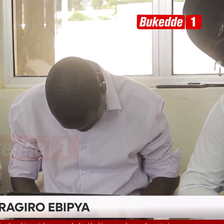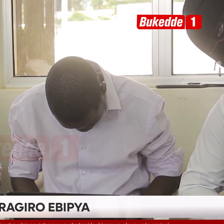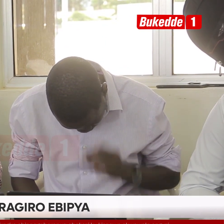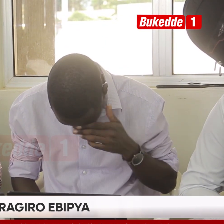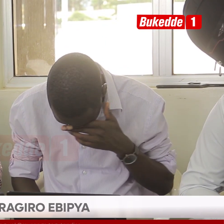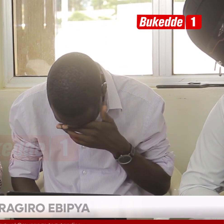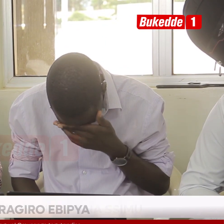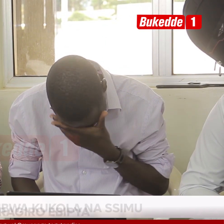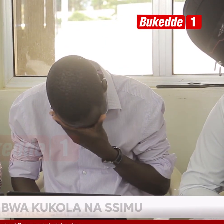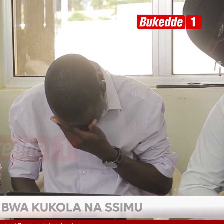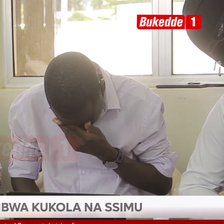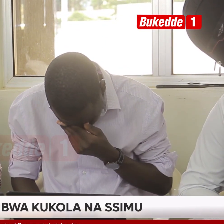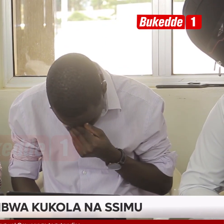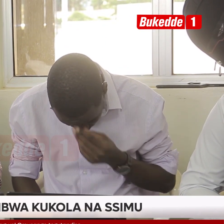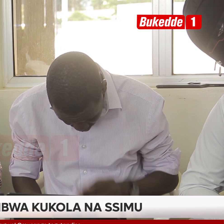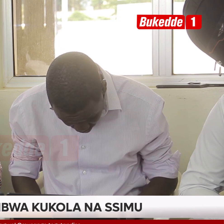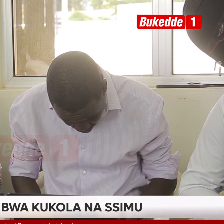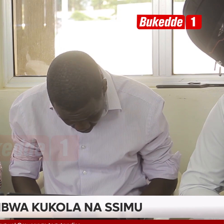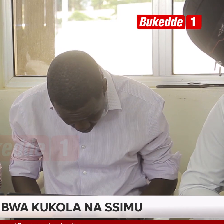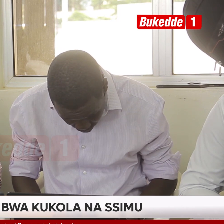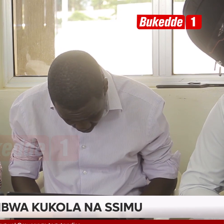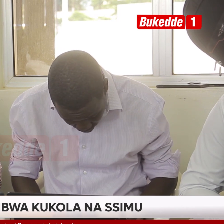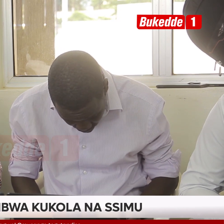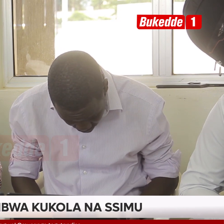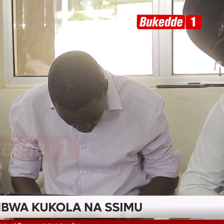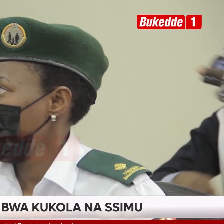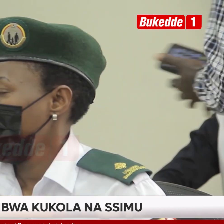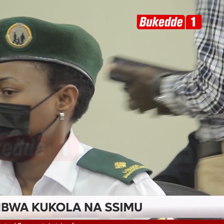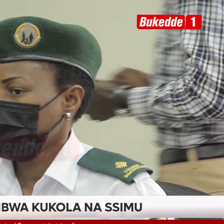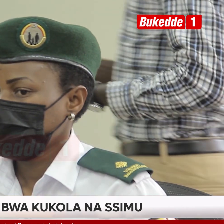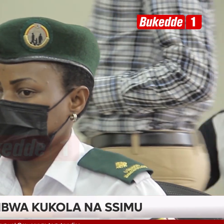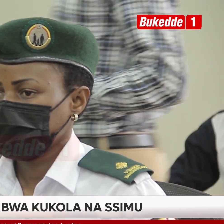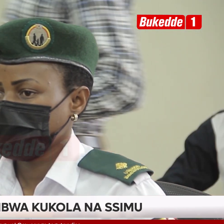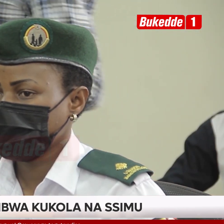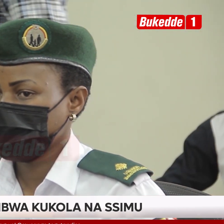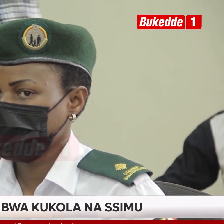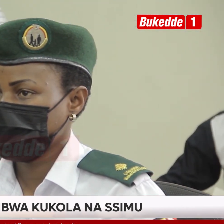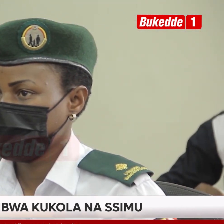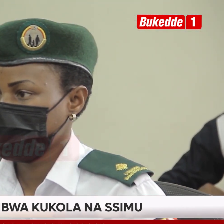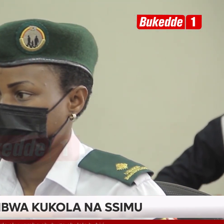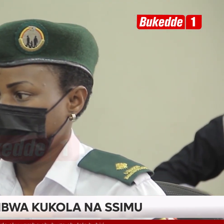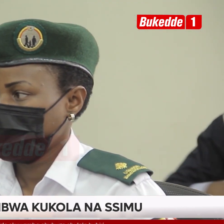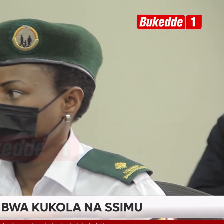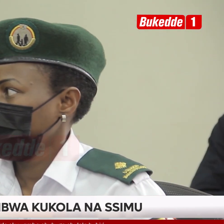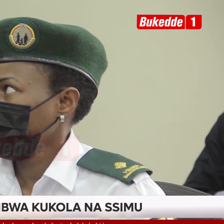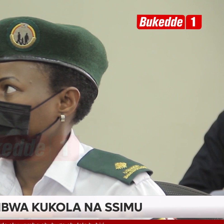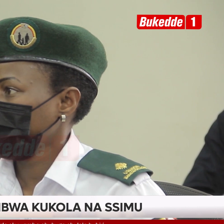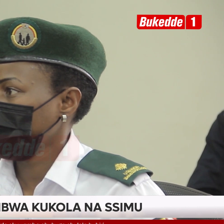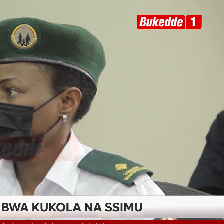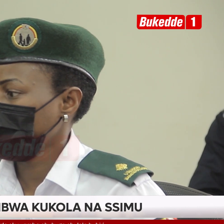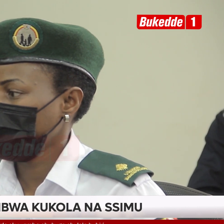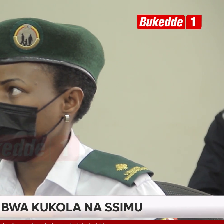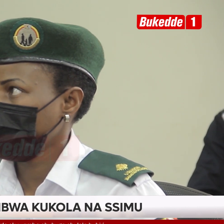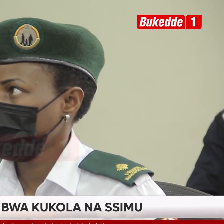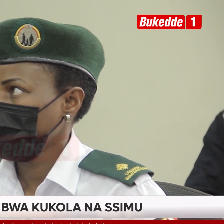Simon Mundei azzeemu okuggumiza ebiragiro ebyayisiddwa. Mundei agamba nti batunuulidde nnyo ebisaasaanyiziddwa ku mikutu